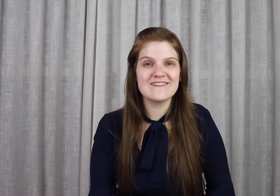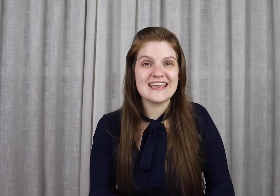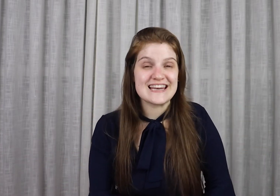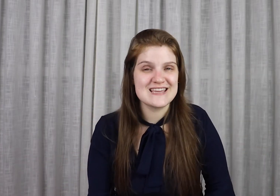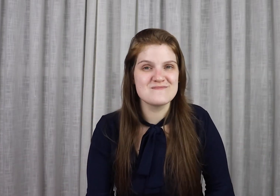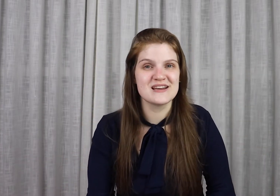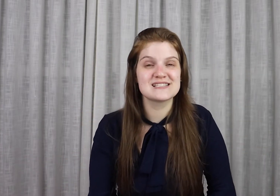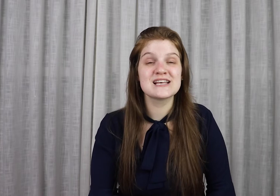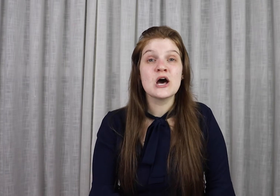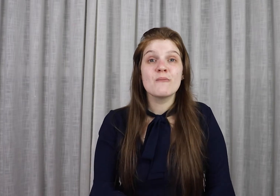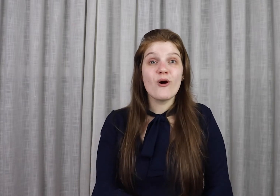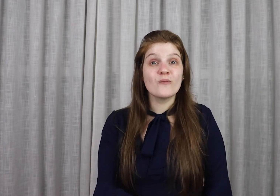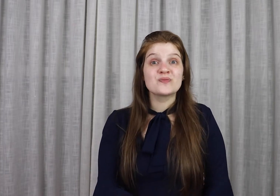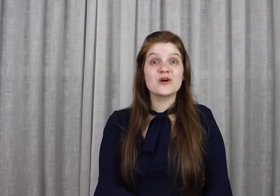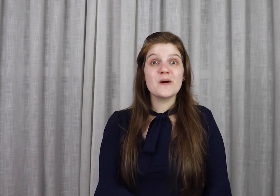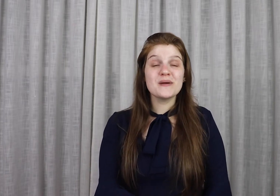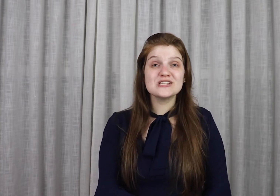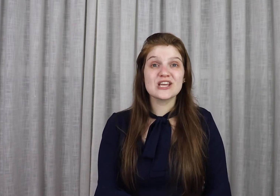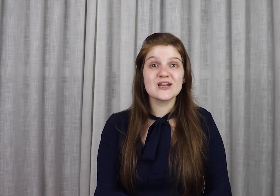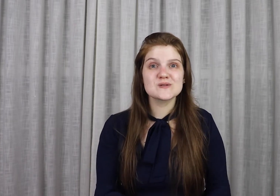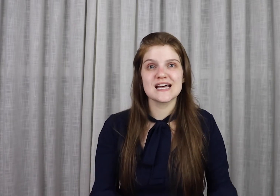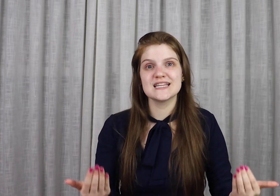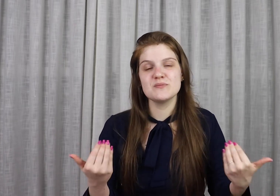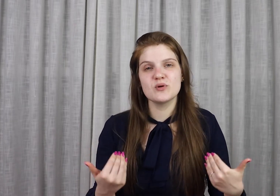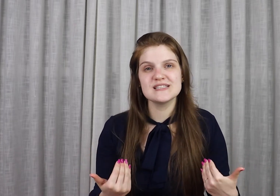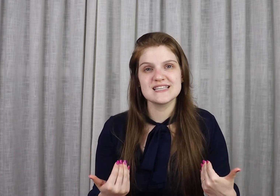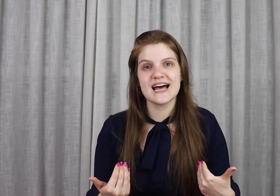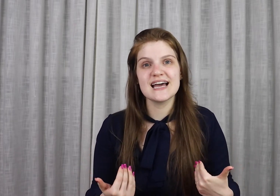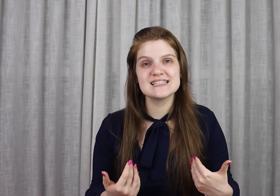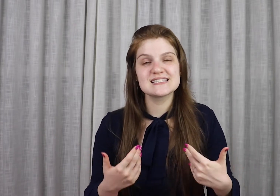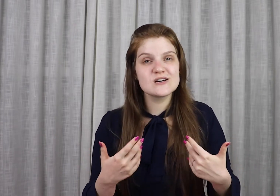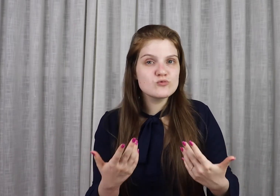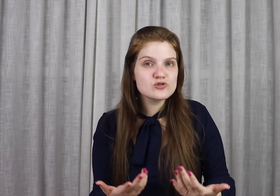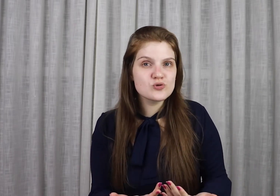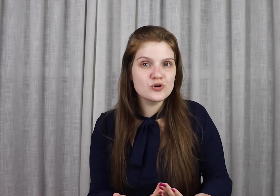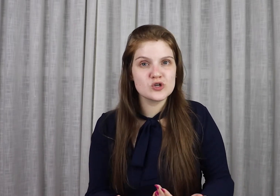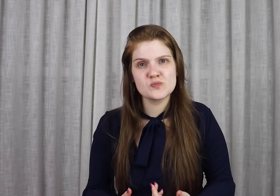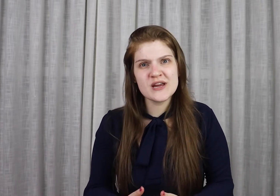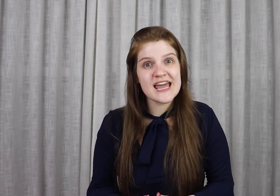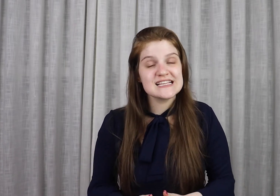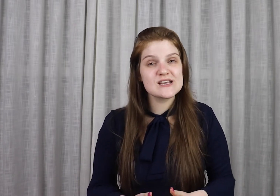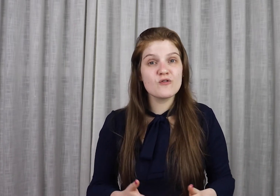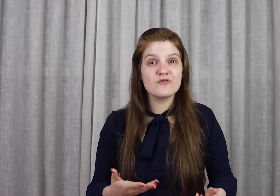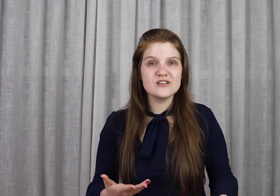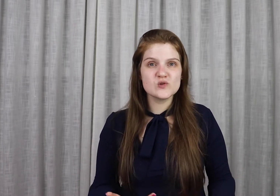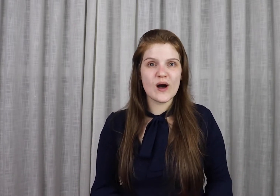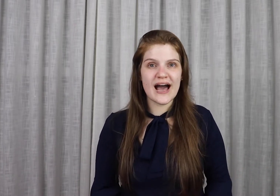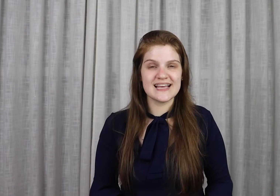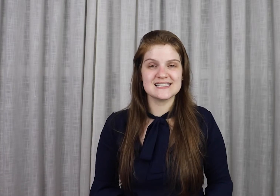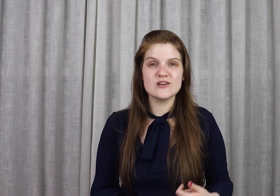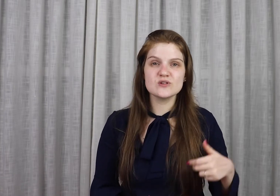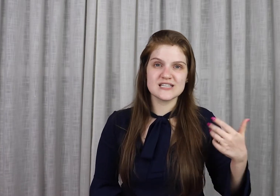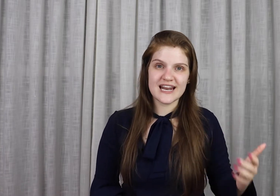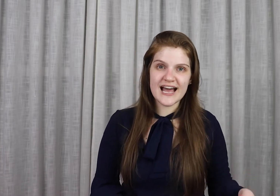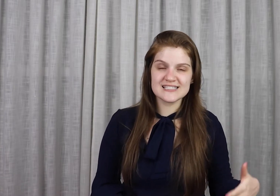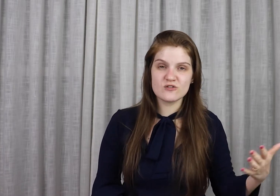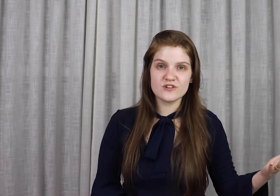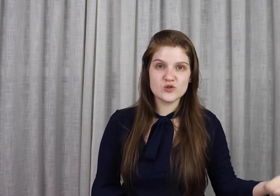em Libras. Bom, normalmente quem nos atribui sinais são os surdos, porque eles são visuais e os sinais são